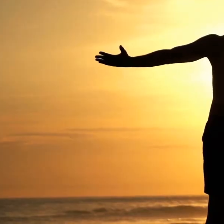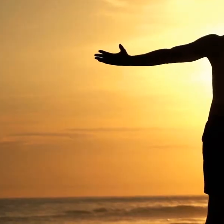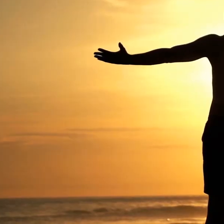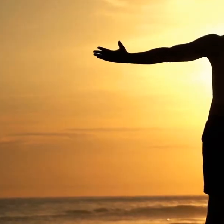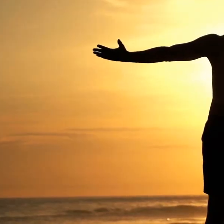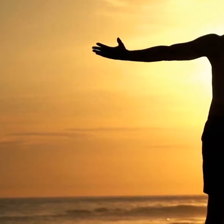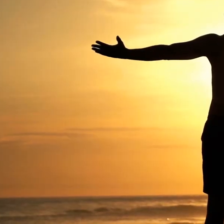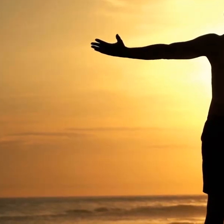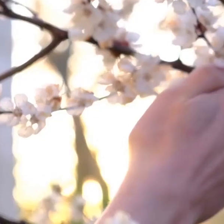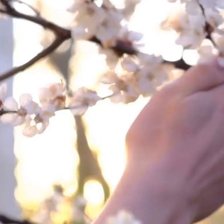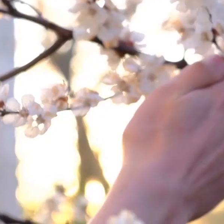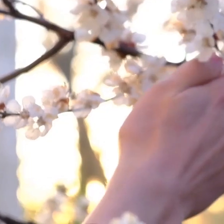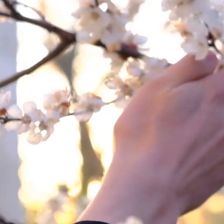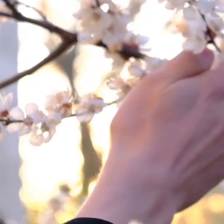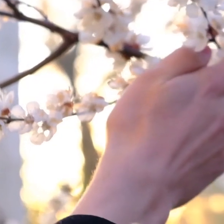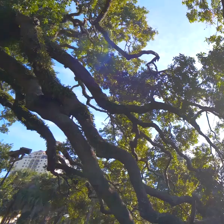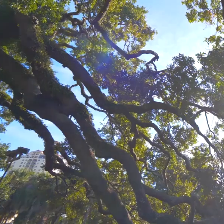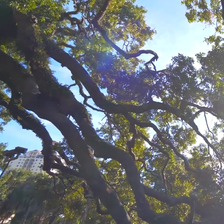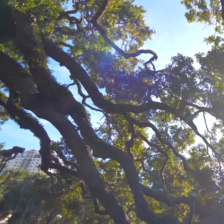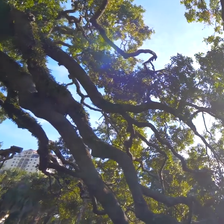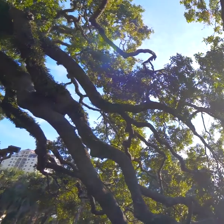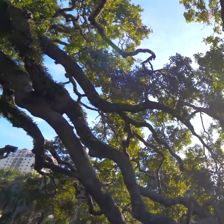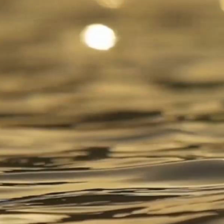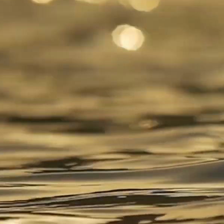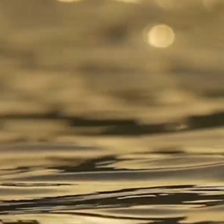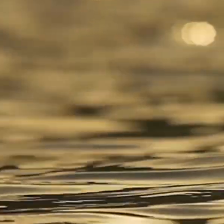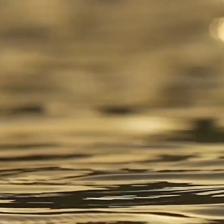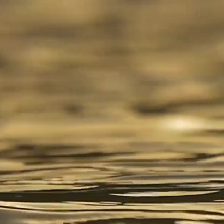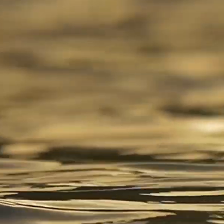Un Momento de Paz